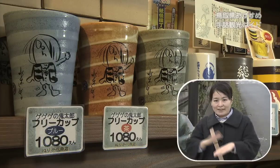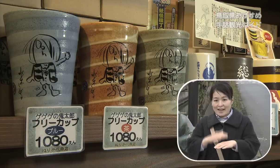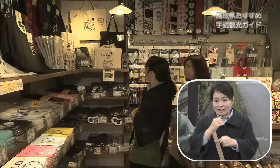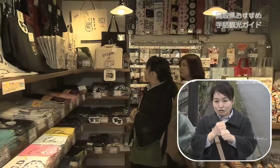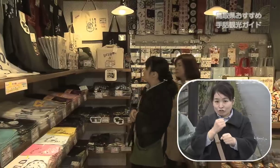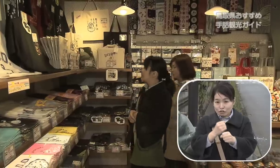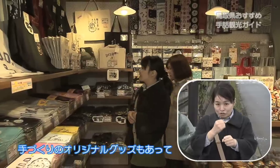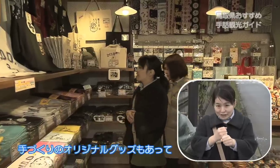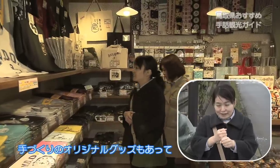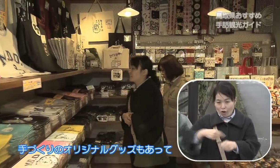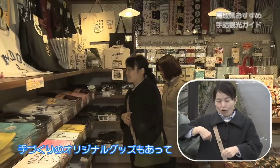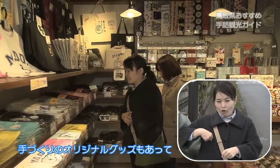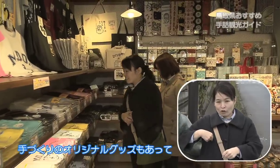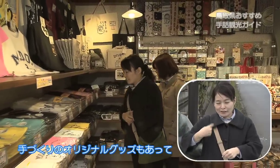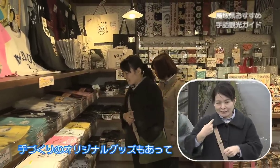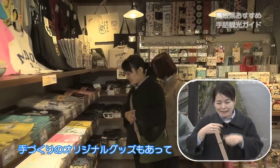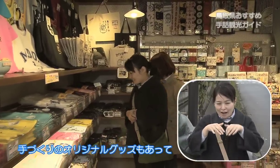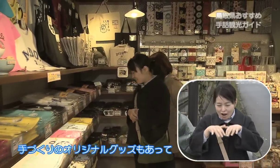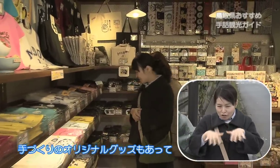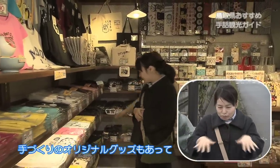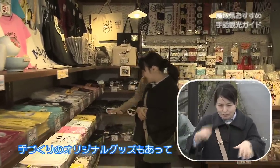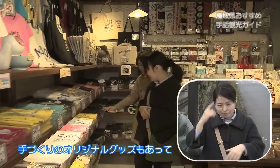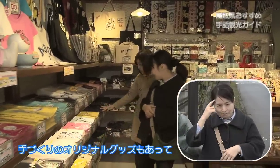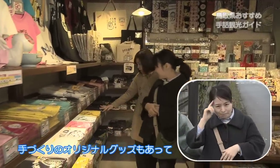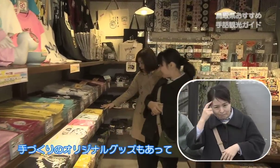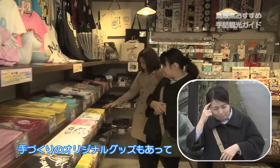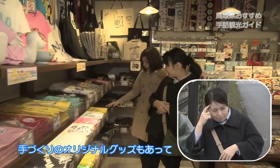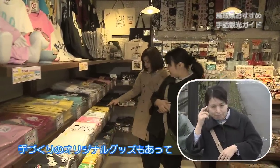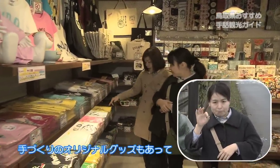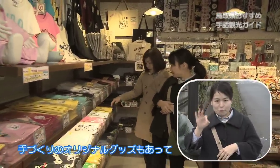など手作りのオリジナルグッズもあっ